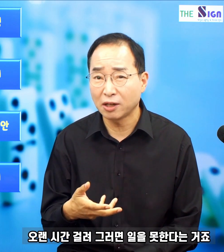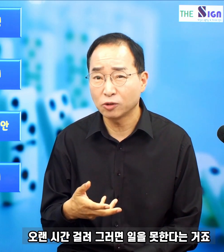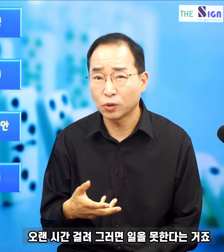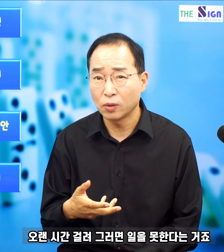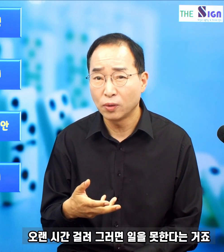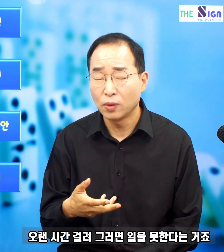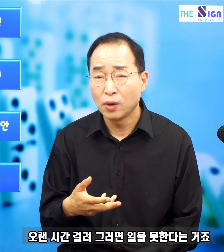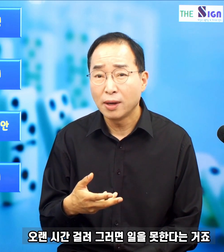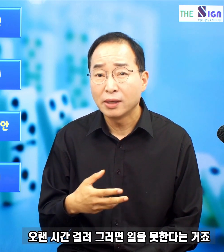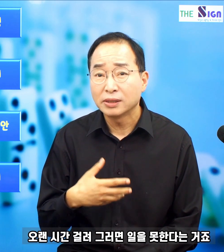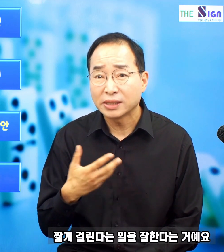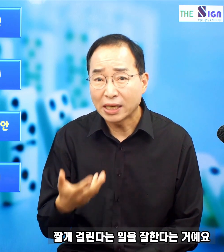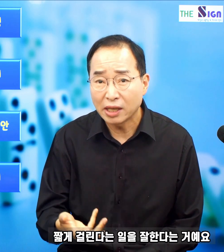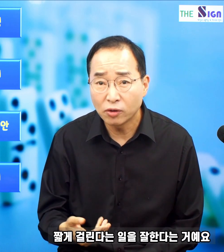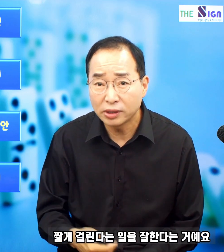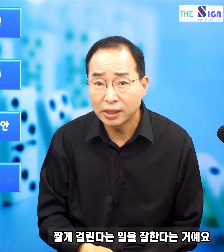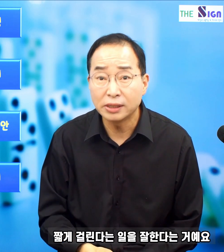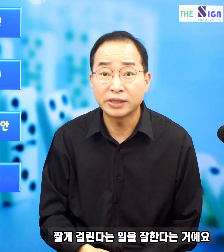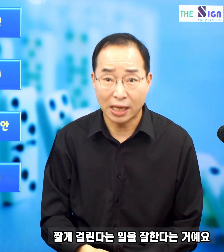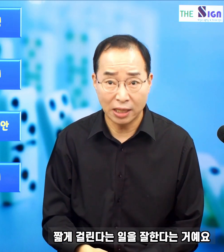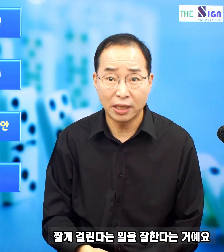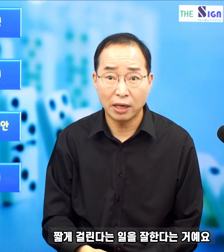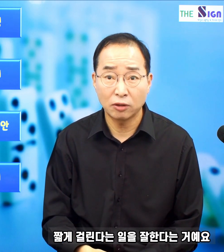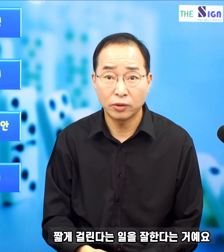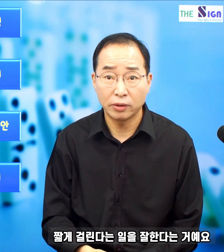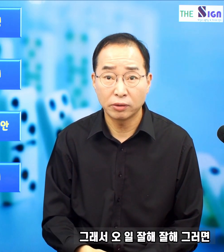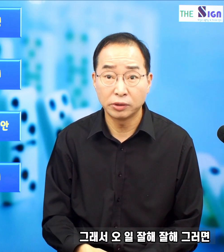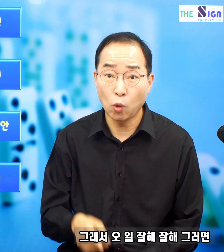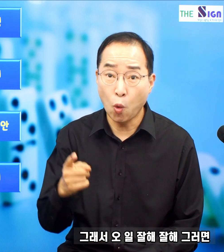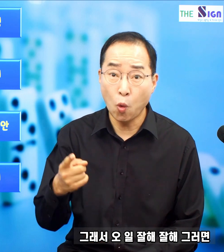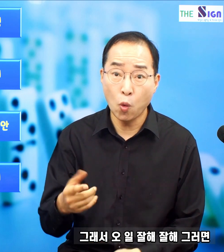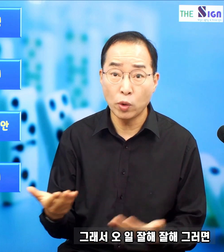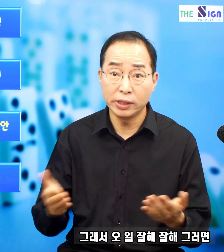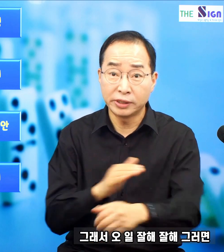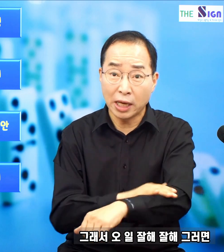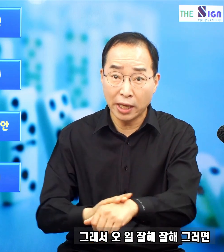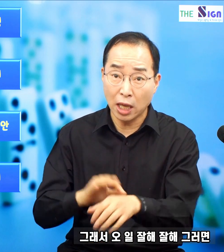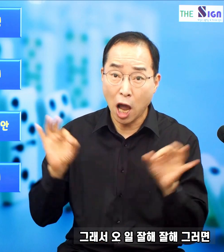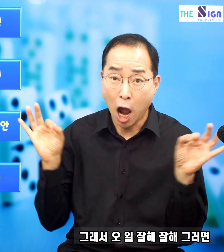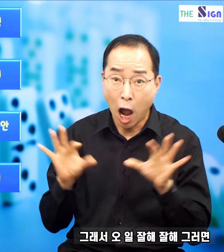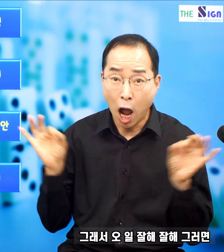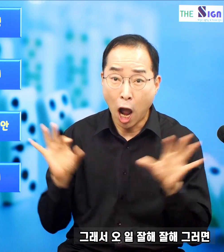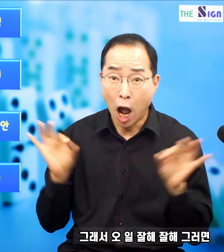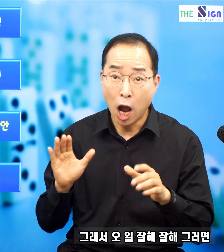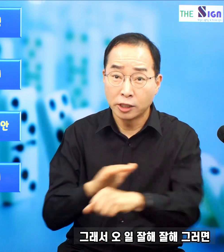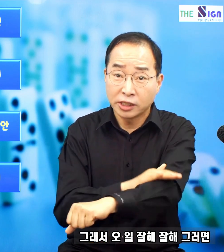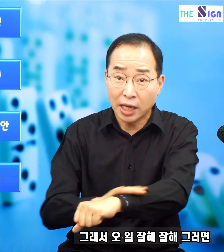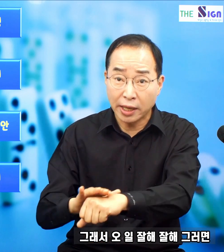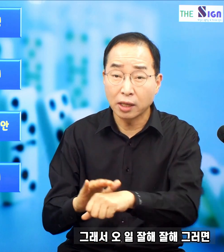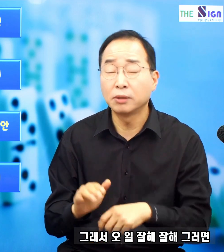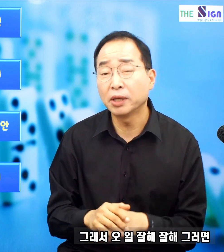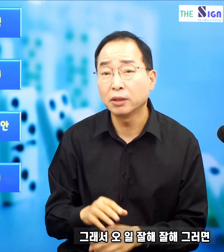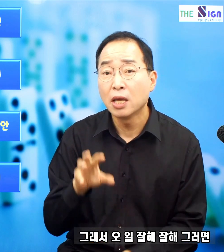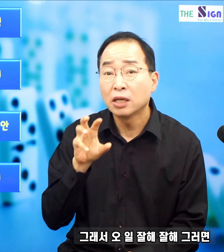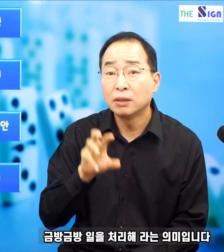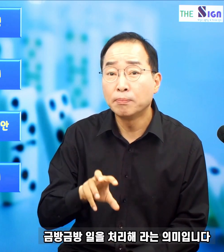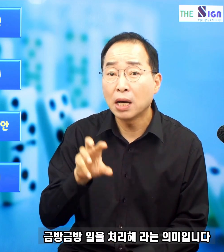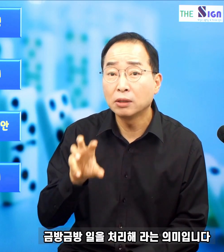거죠. 짧게 걸린다는 일을 잘한다는 거예요. 그래서 일 잘해. 그러면 금방금방